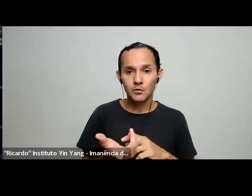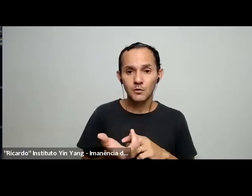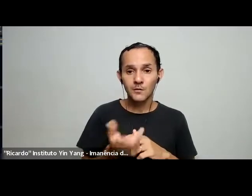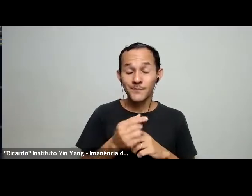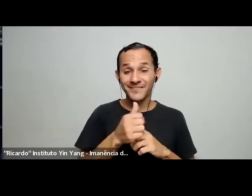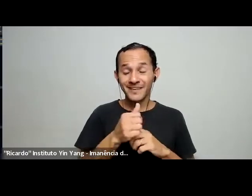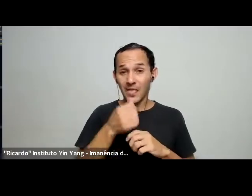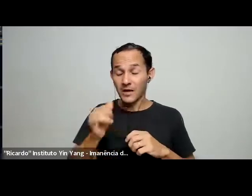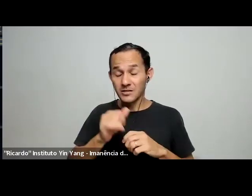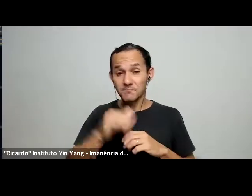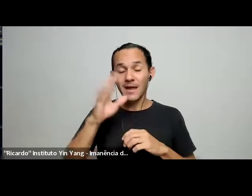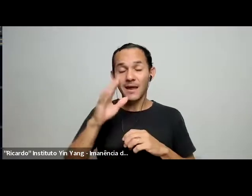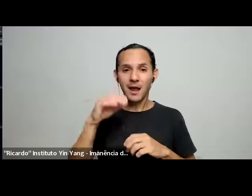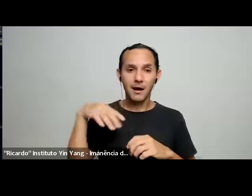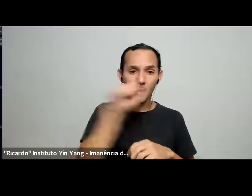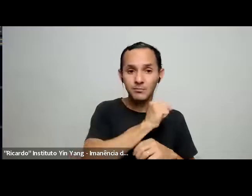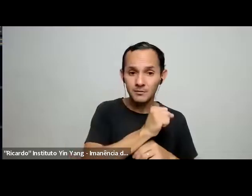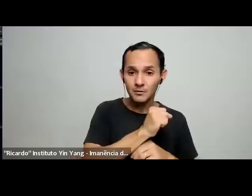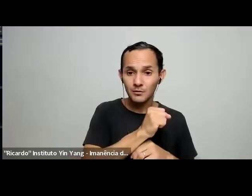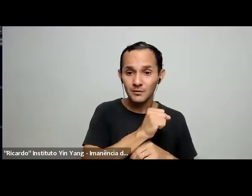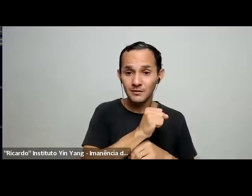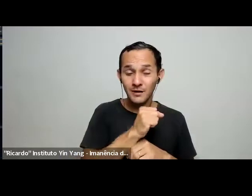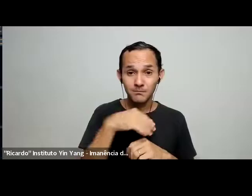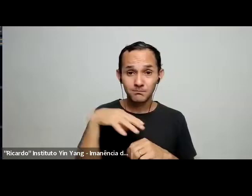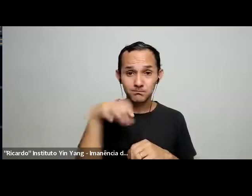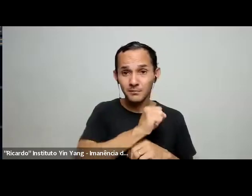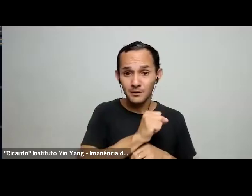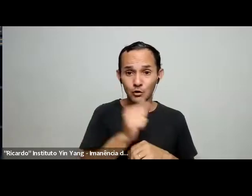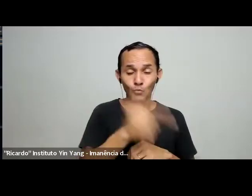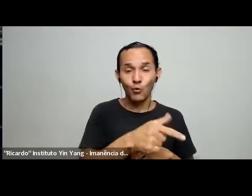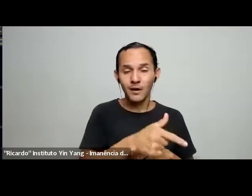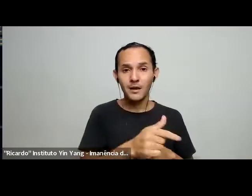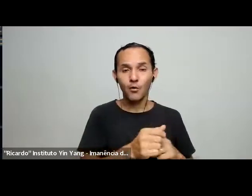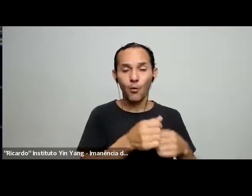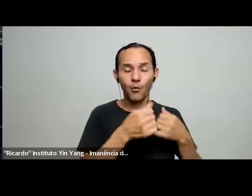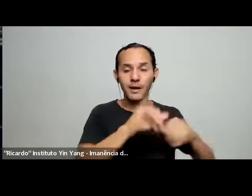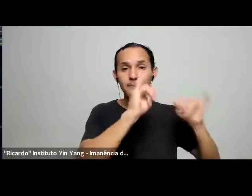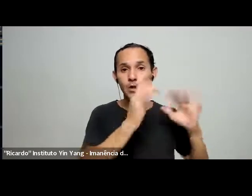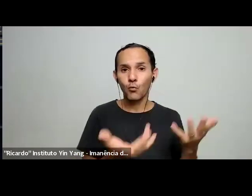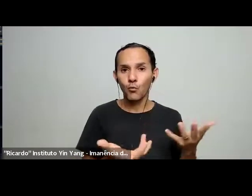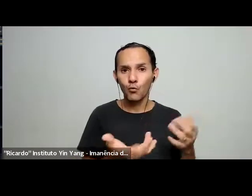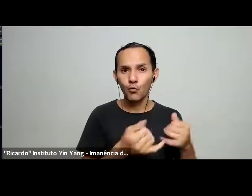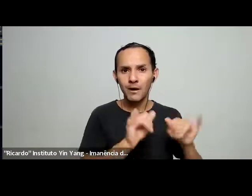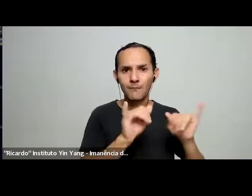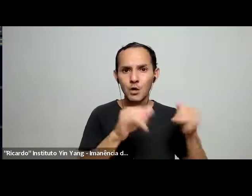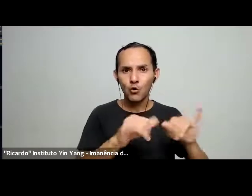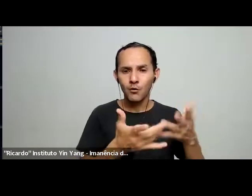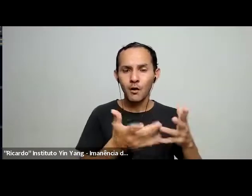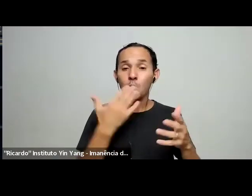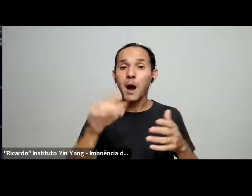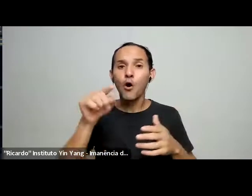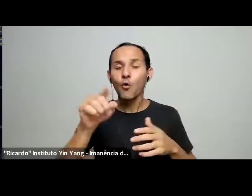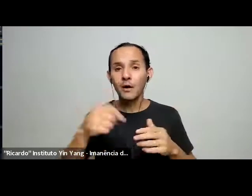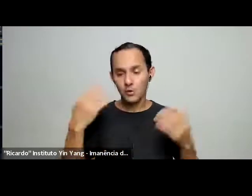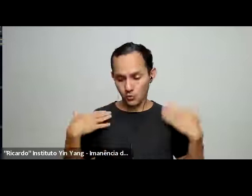100 vezes mais eficientes, infinitamente rápidos do que os sinais químicos. Que tipo de sinal vocês acham que o